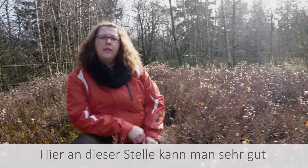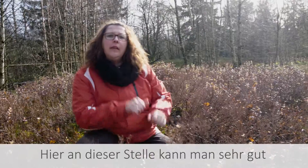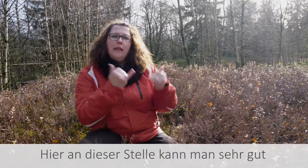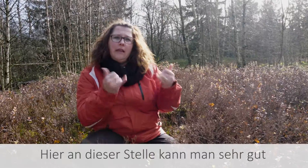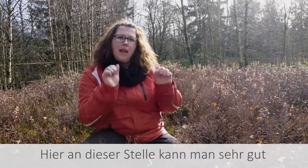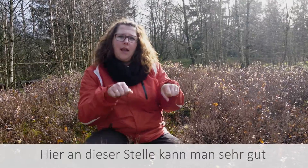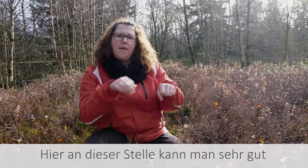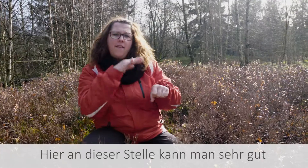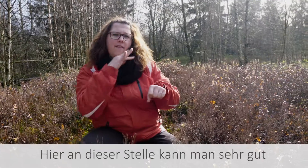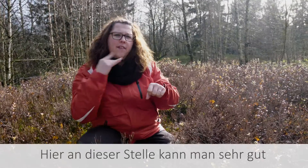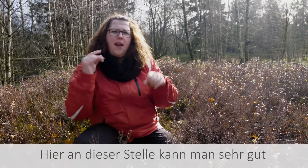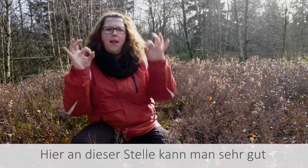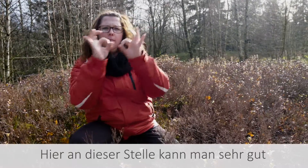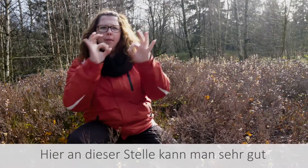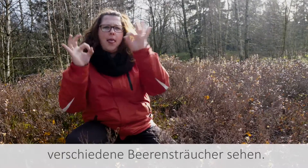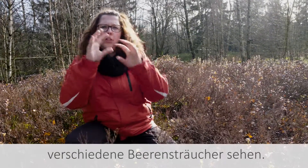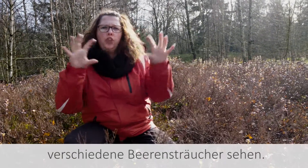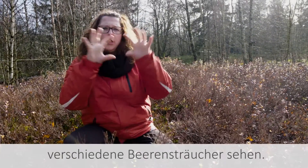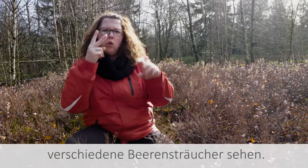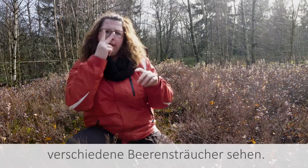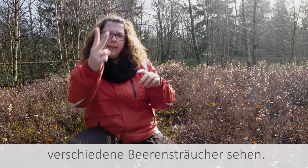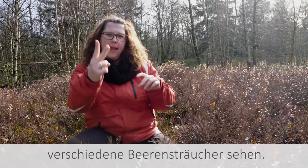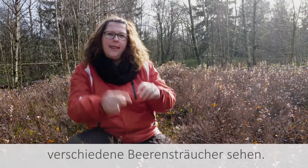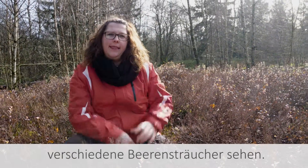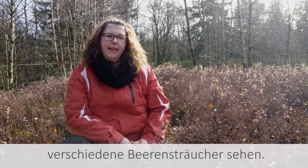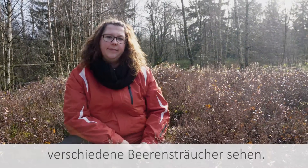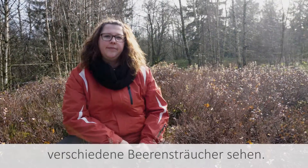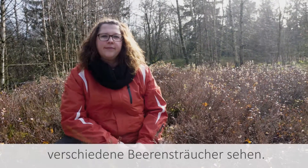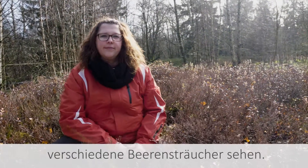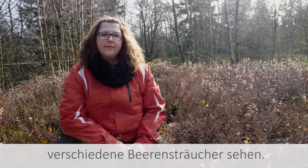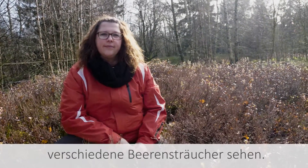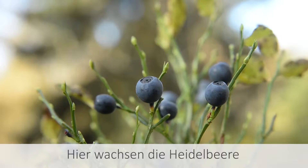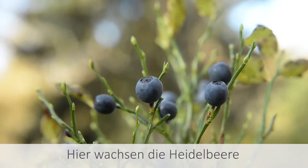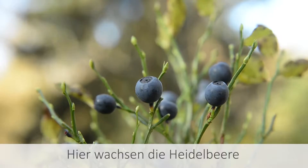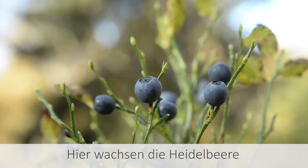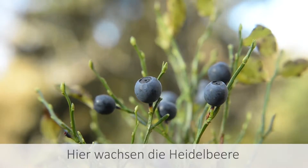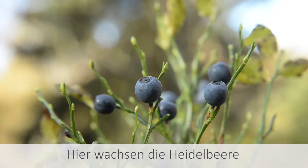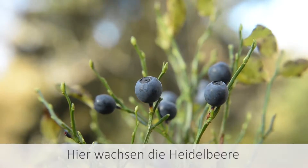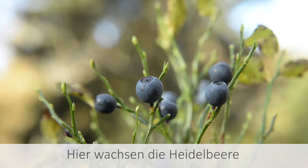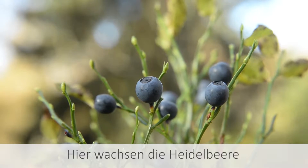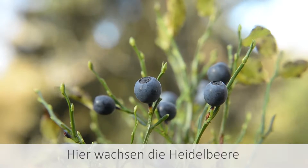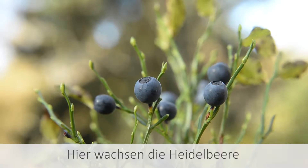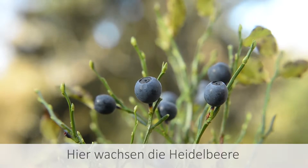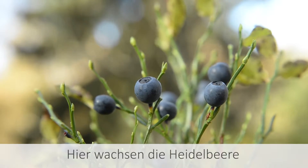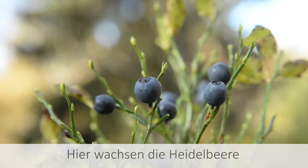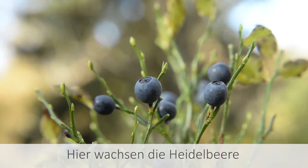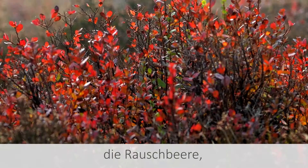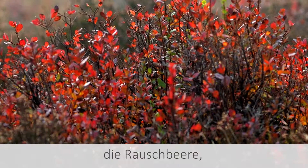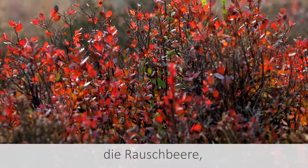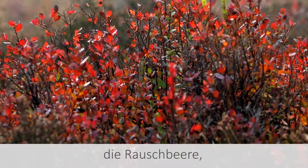Hier an dieser Stelle kann man sehr gut verschiedene Beerensträucher sehen. Hier wachsen die Heidelbeere, die